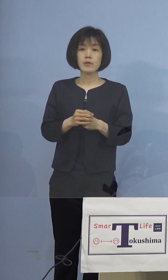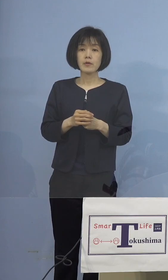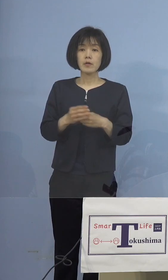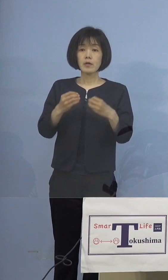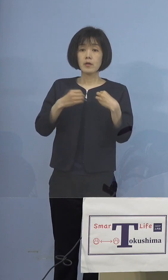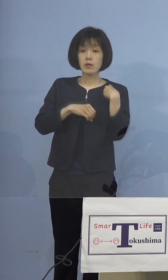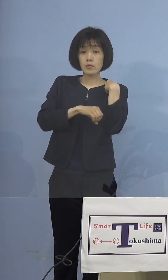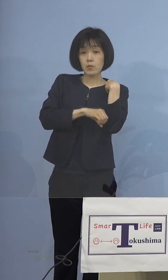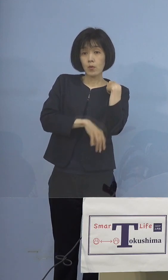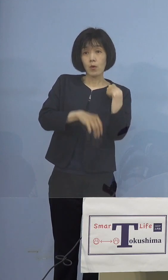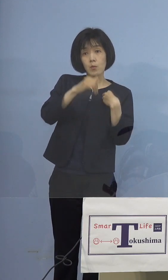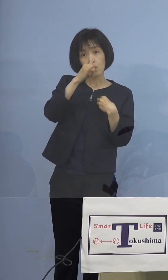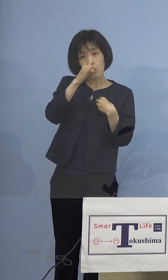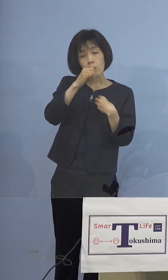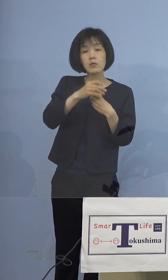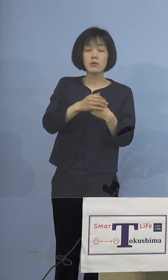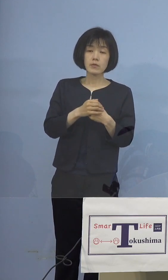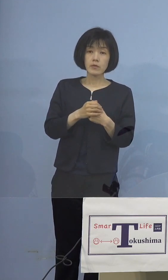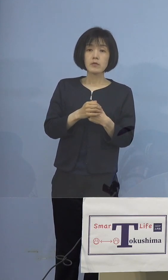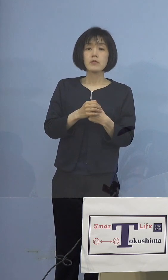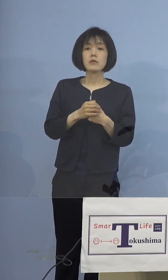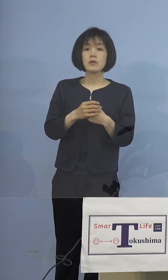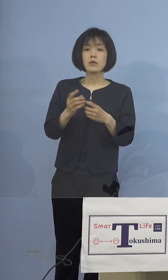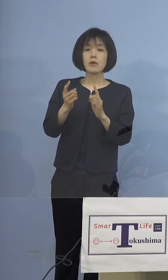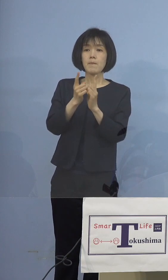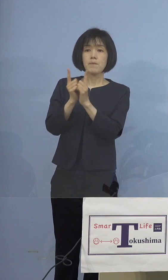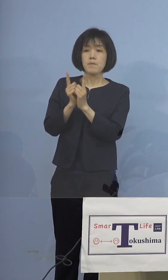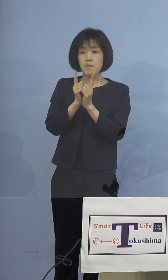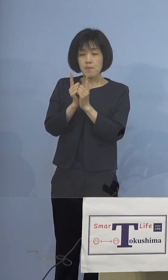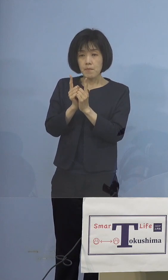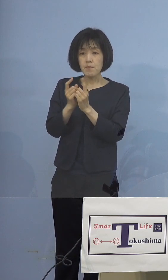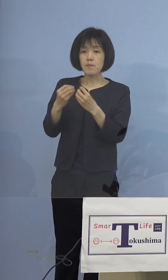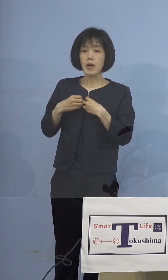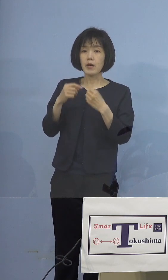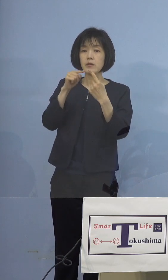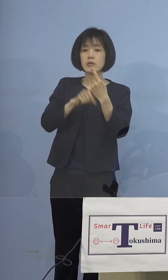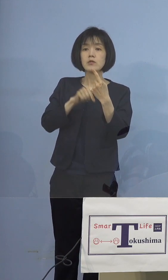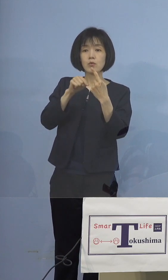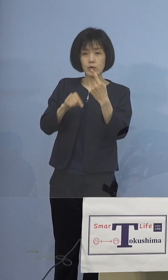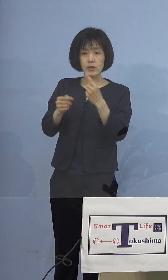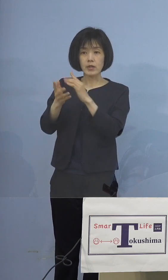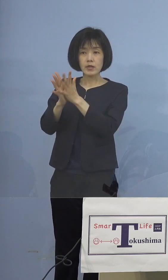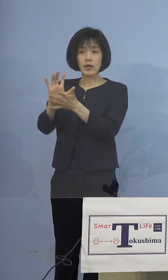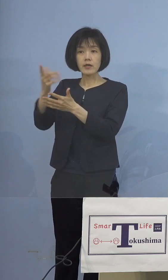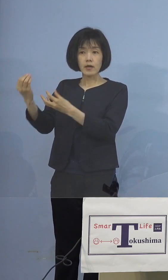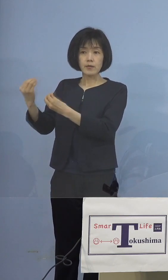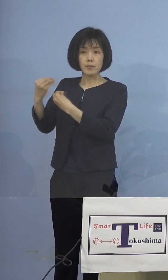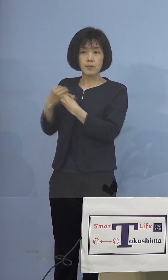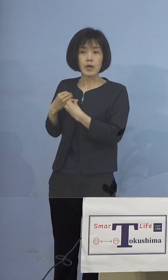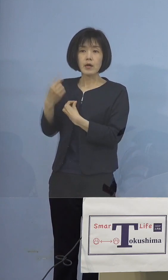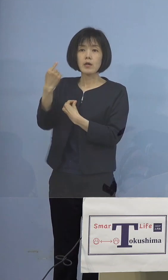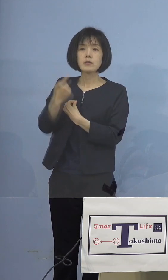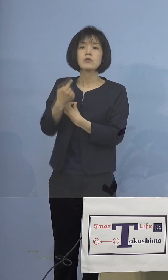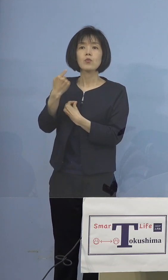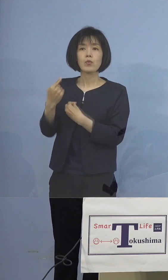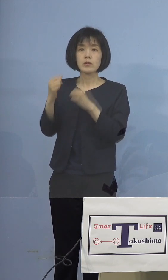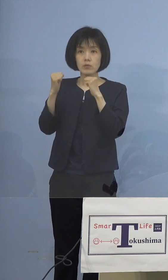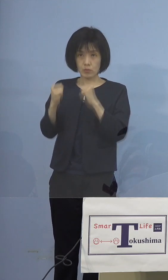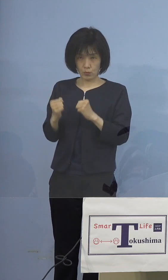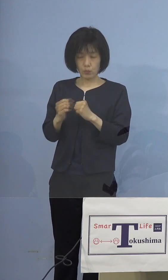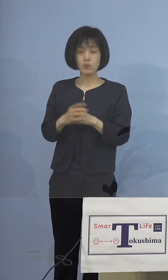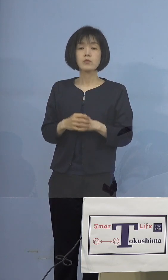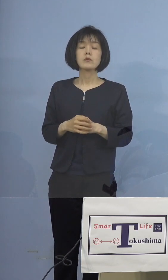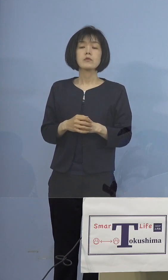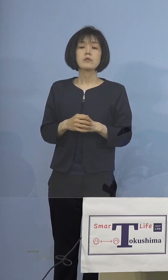感染経路につきましては濃厚接触者が1名、県外が1名となります。な